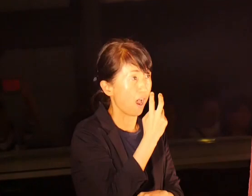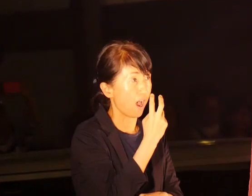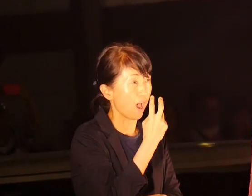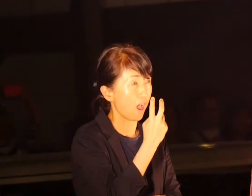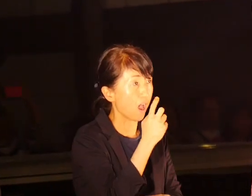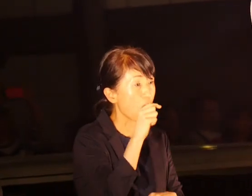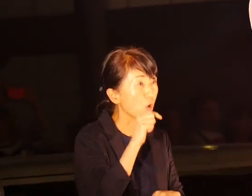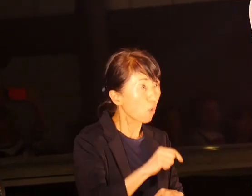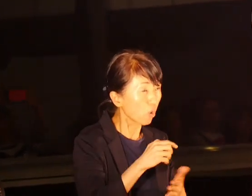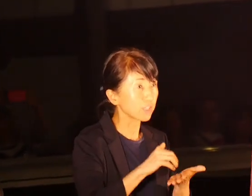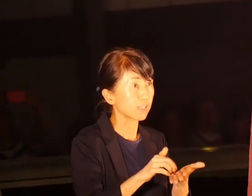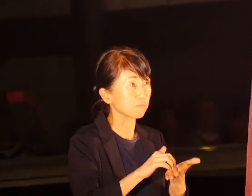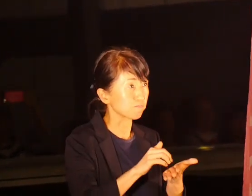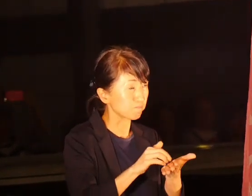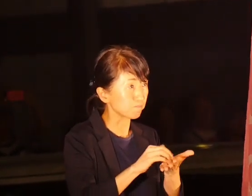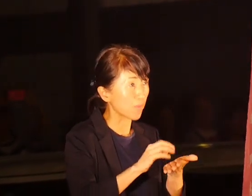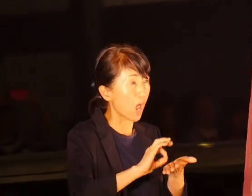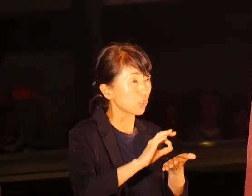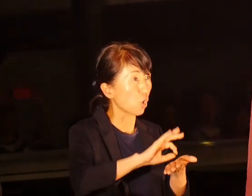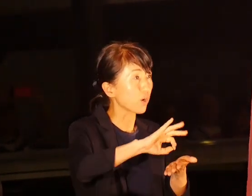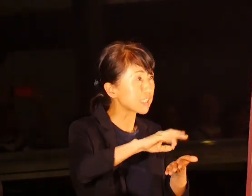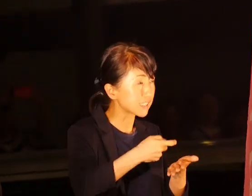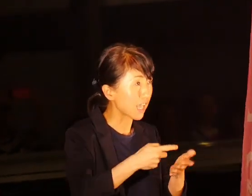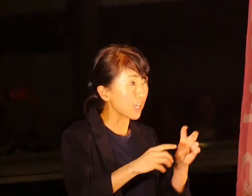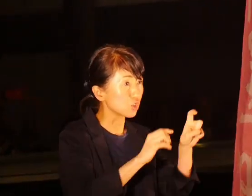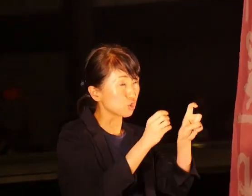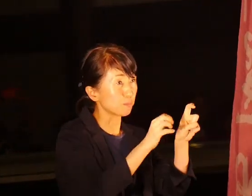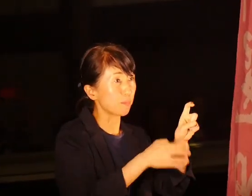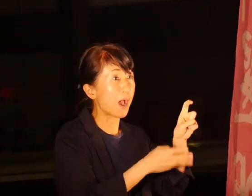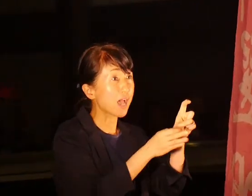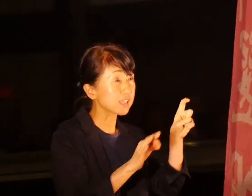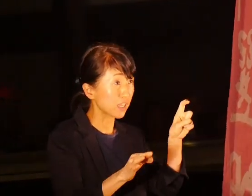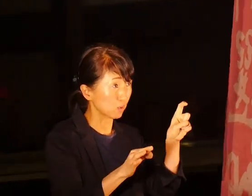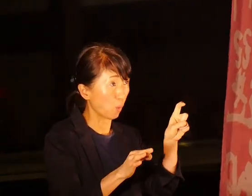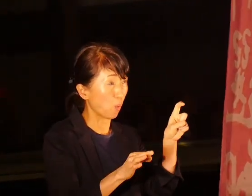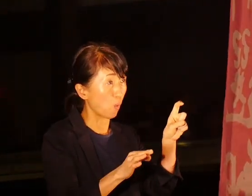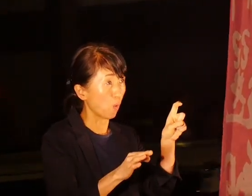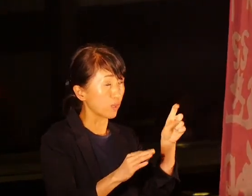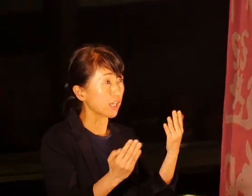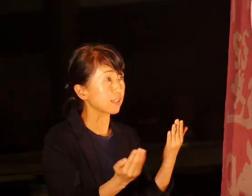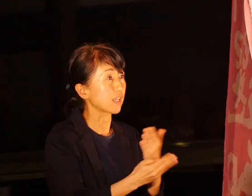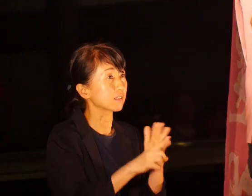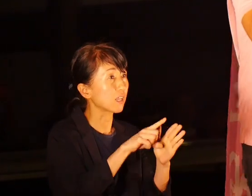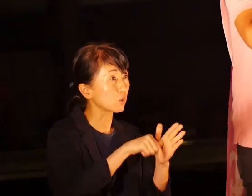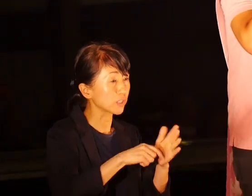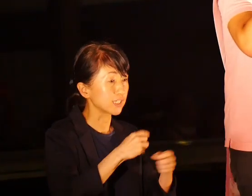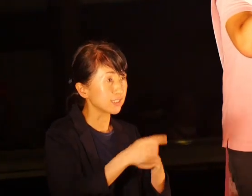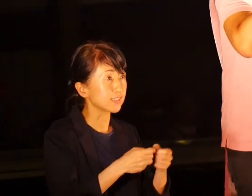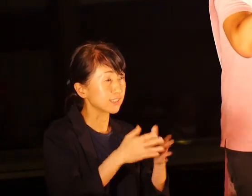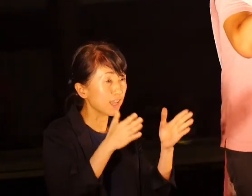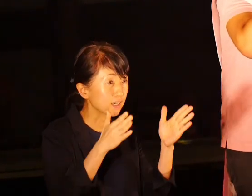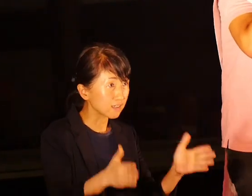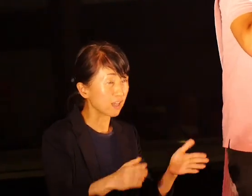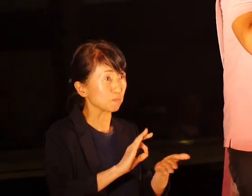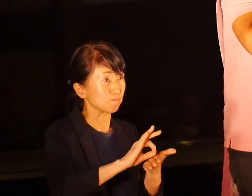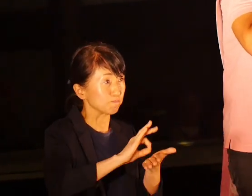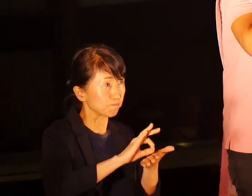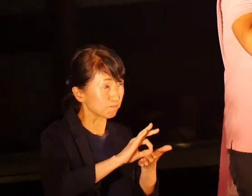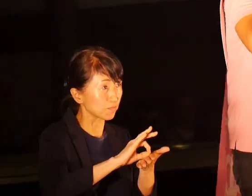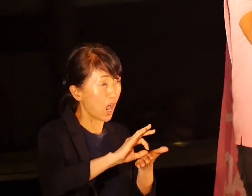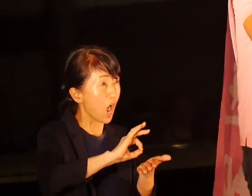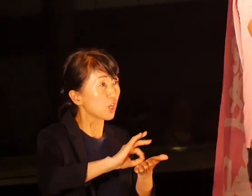ここから試算すれば消費税が 10% に上がれば1年間に納める消費税の額